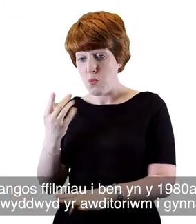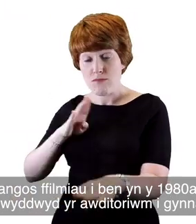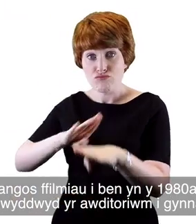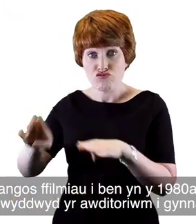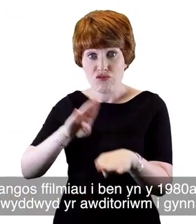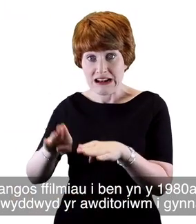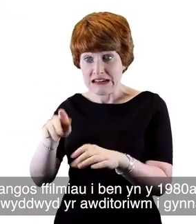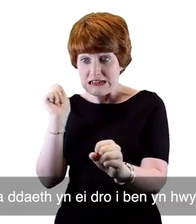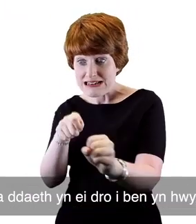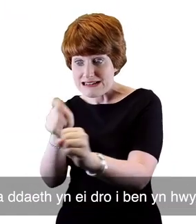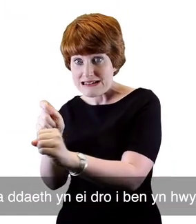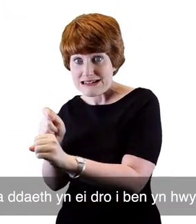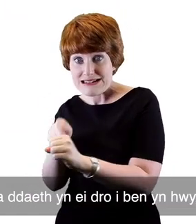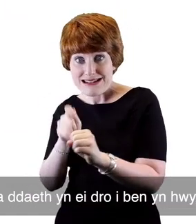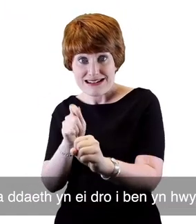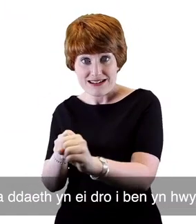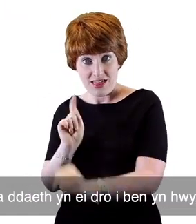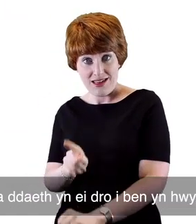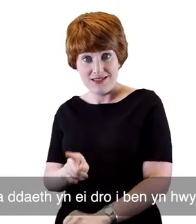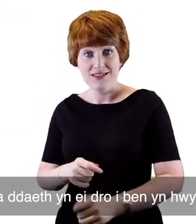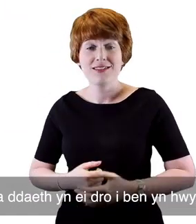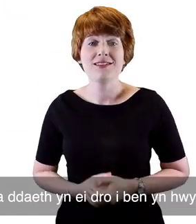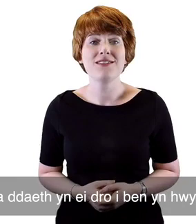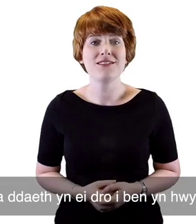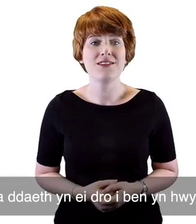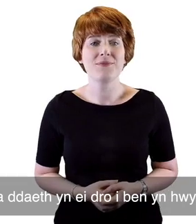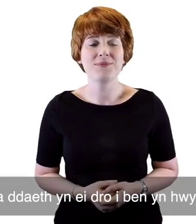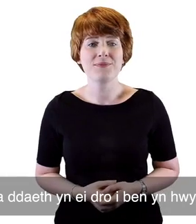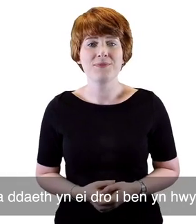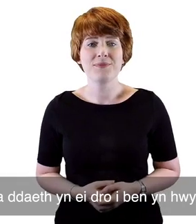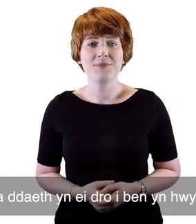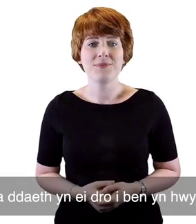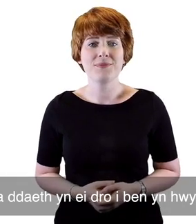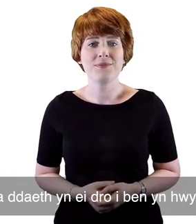gynnal gemau bingo a ddaeth yn ei dro i ben yn hwyr yn 2012.